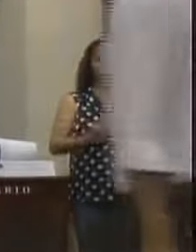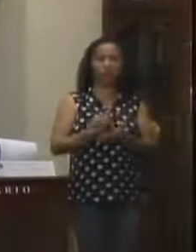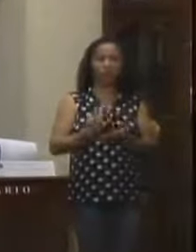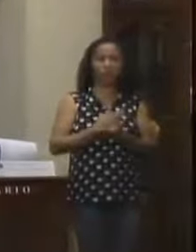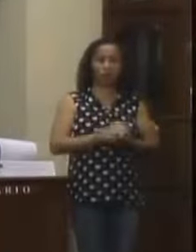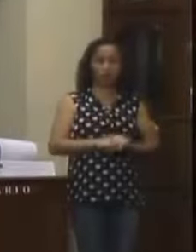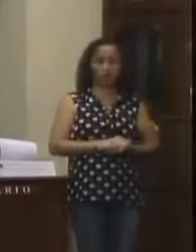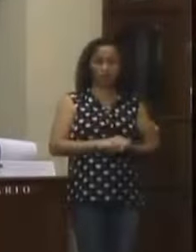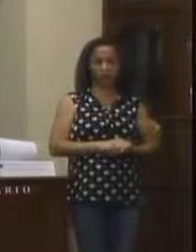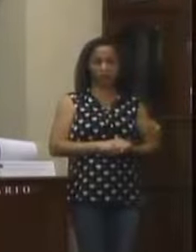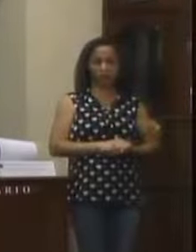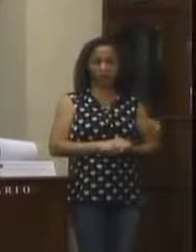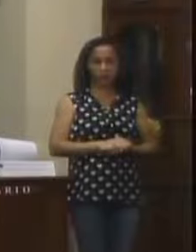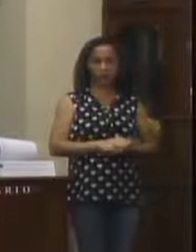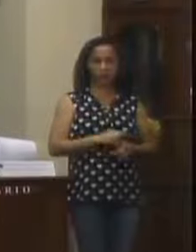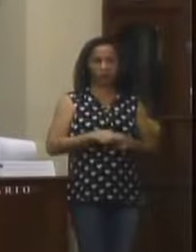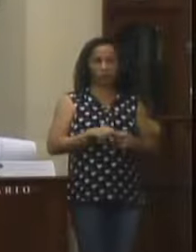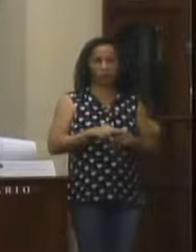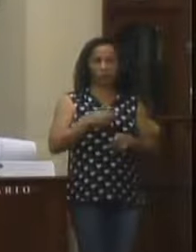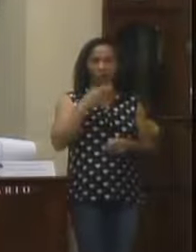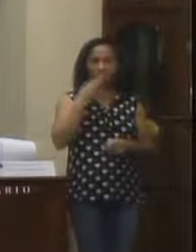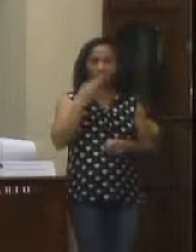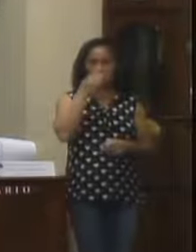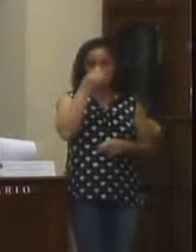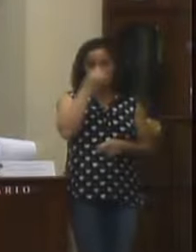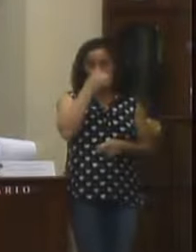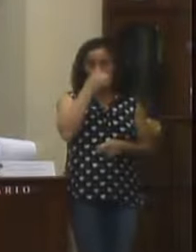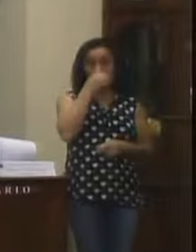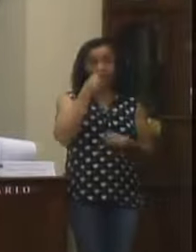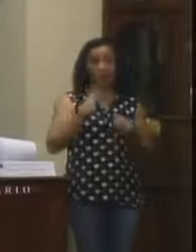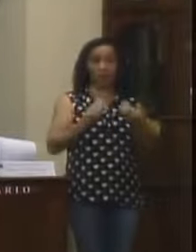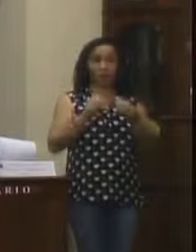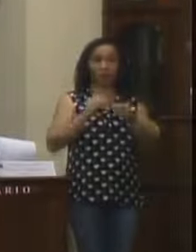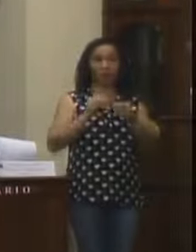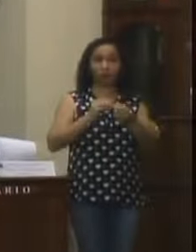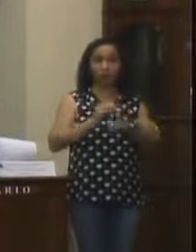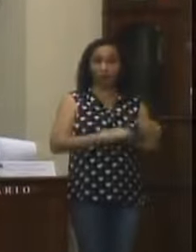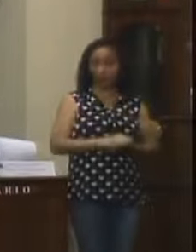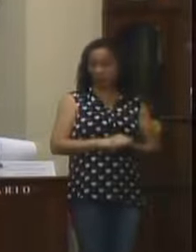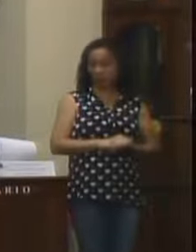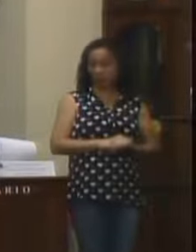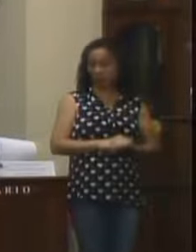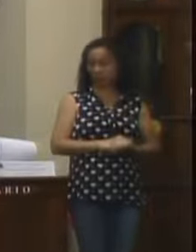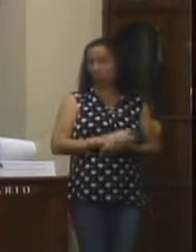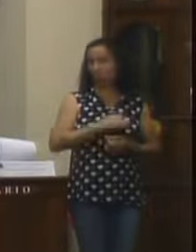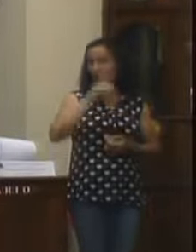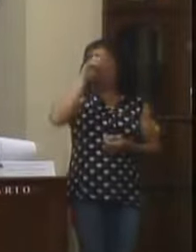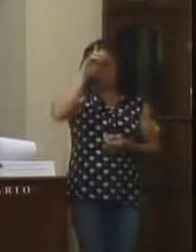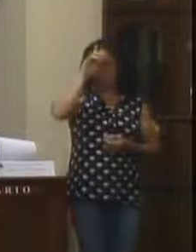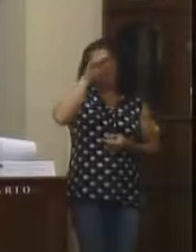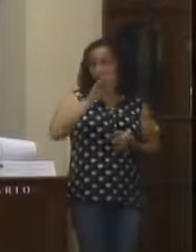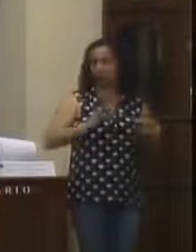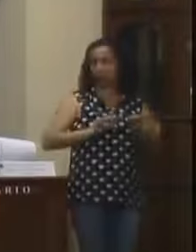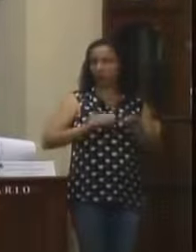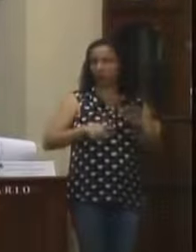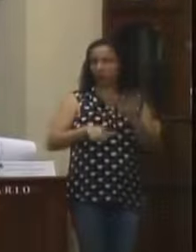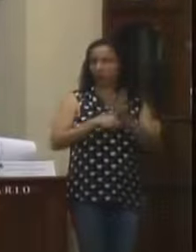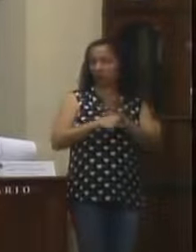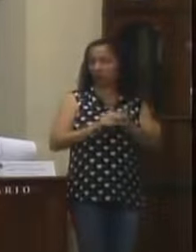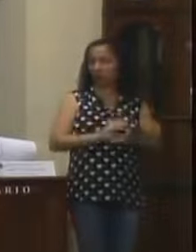e competência, tendo seguido estritamente o rito procedimental, tendo o nobre edil competente legislativa para ser autor da mencionada matéria do projeto de lei,